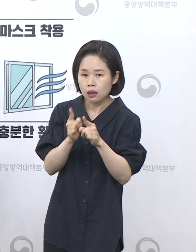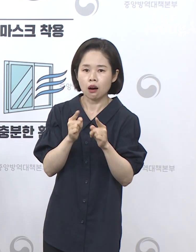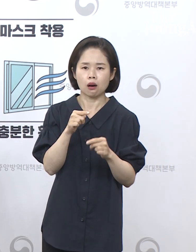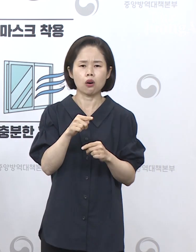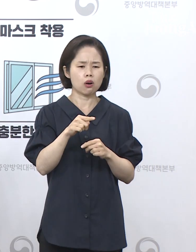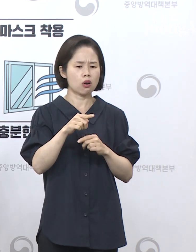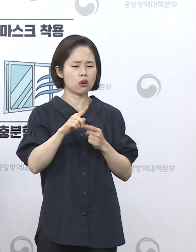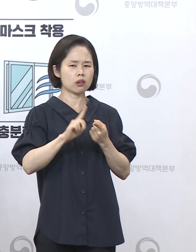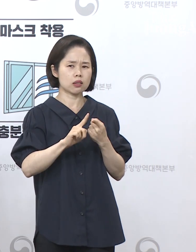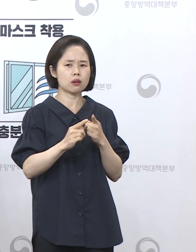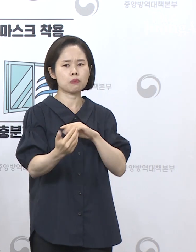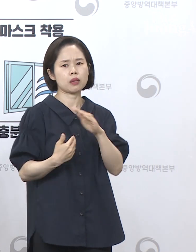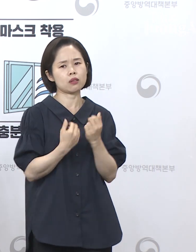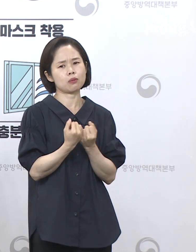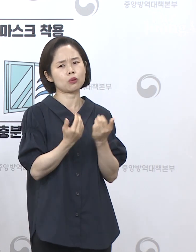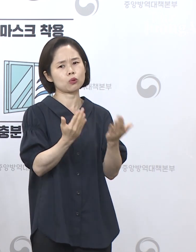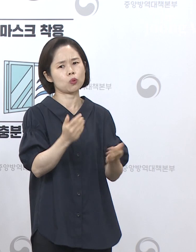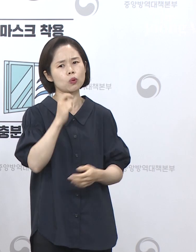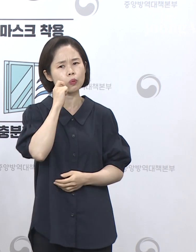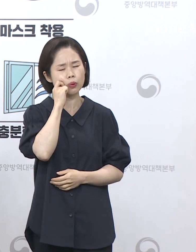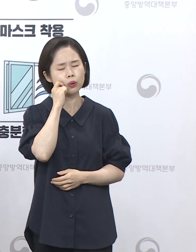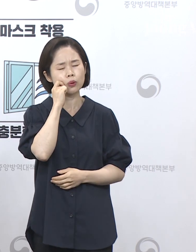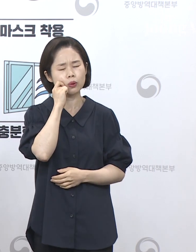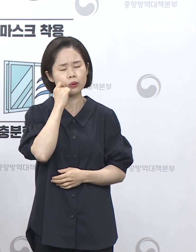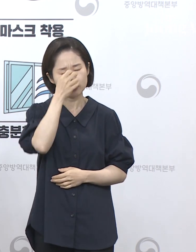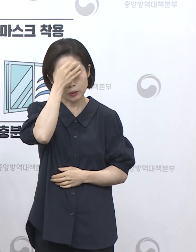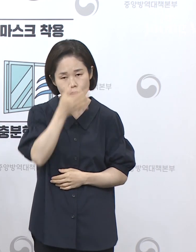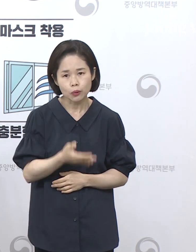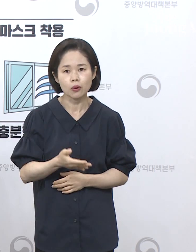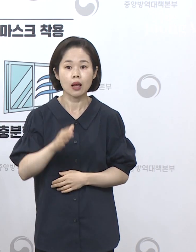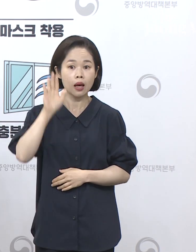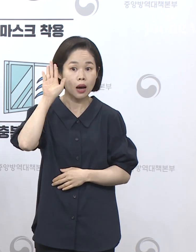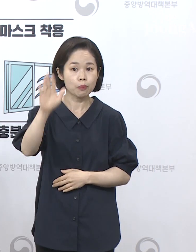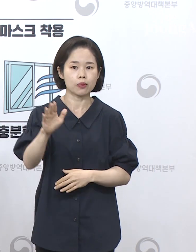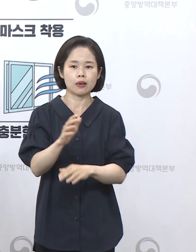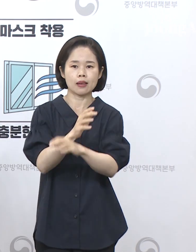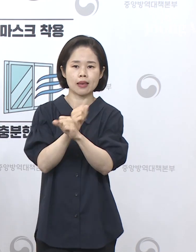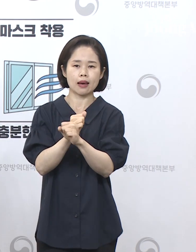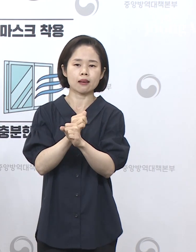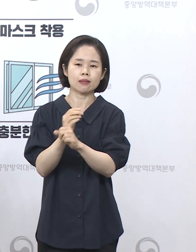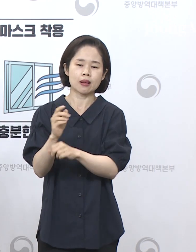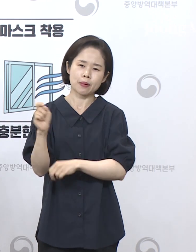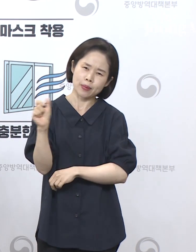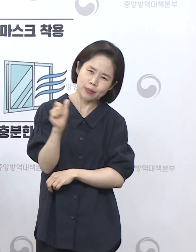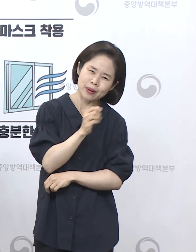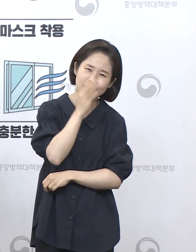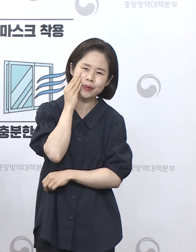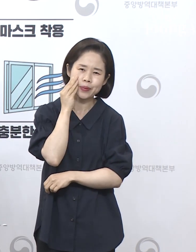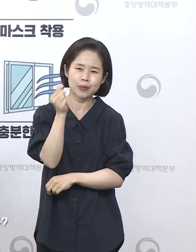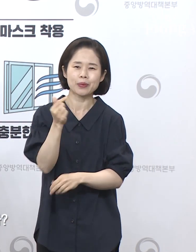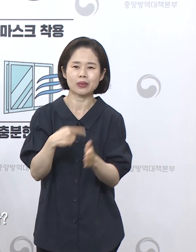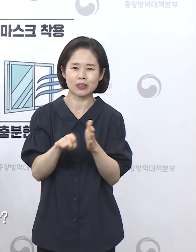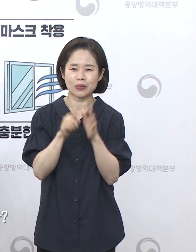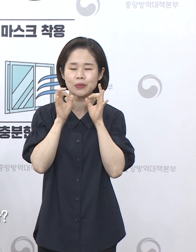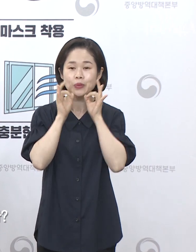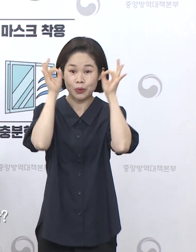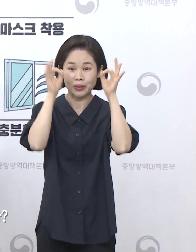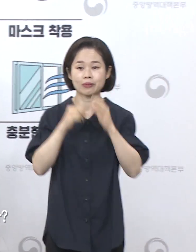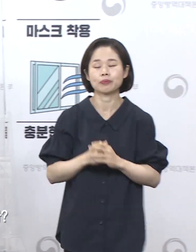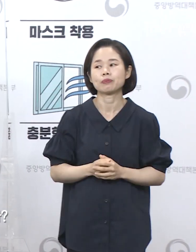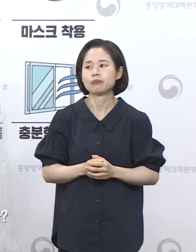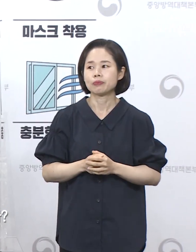보완해서 예약 관리가 될 수 있게끔 그렇게 개선하도록 하겠습니다. 네, 마지막 질문